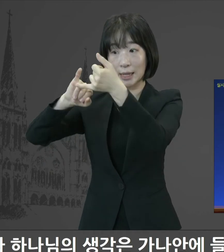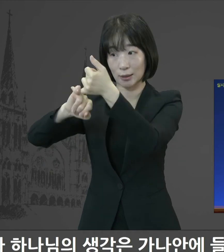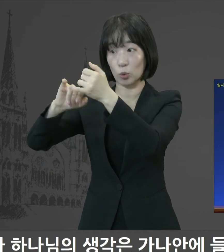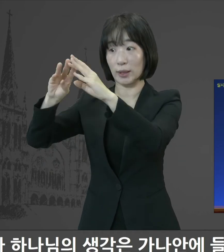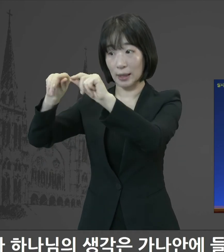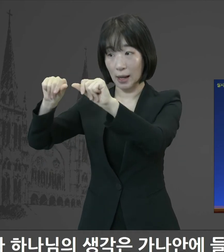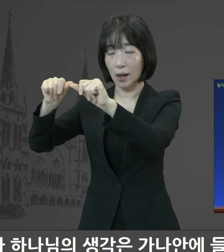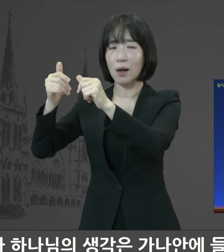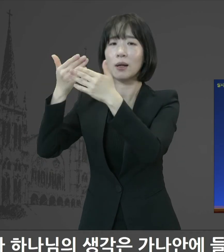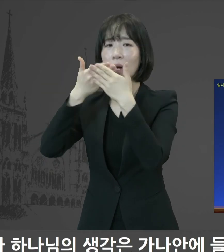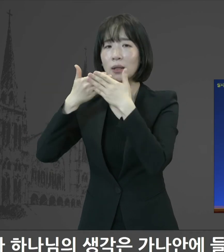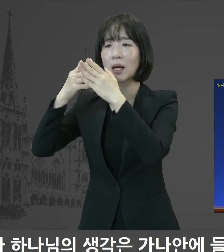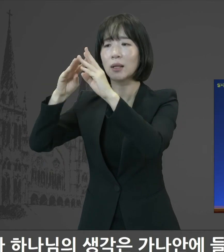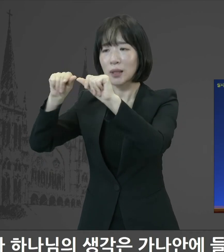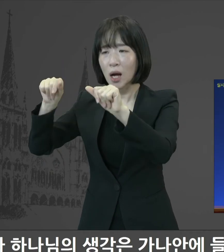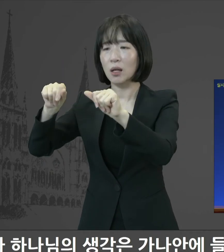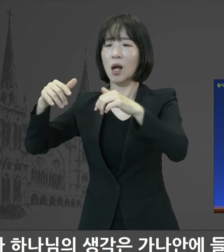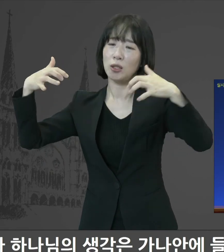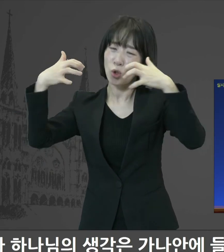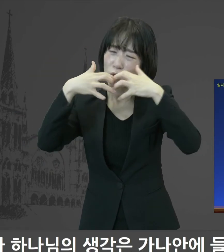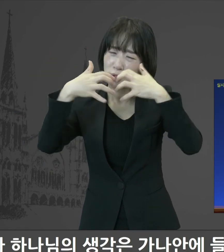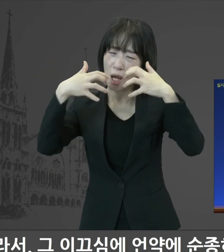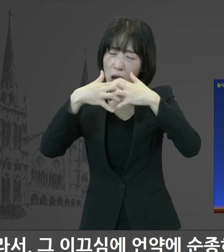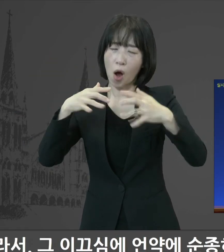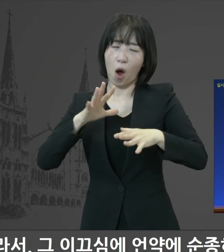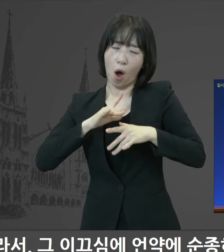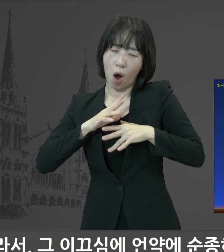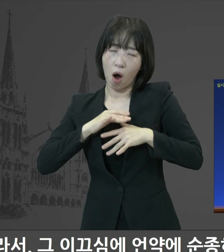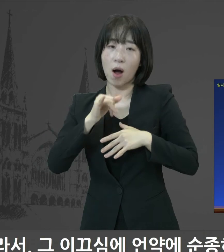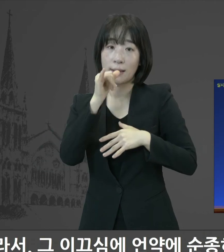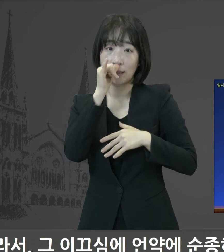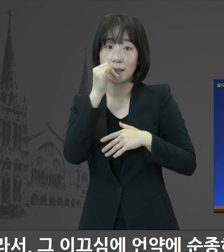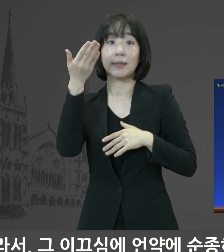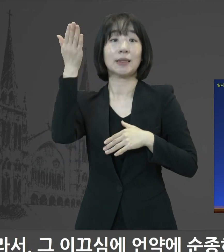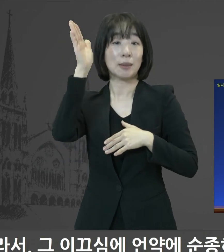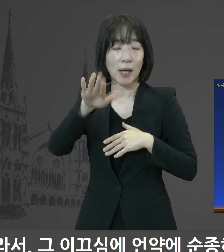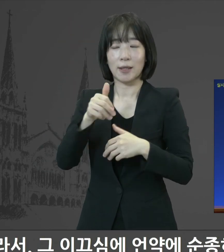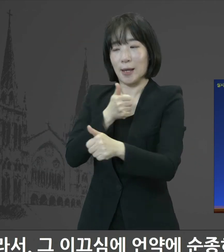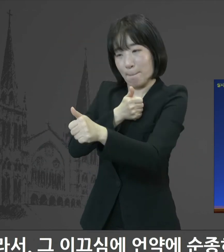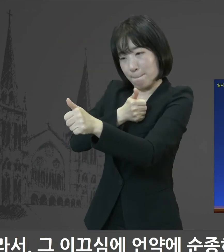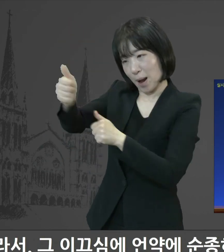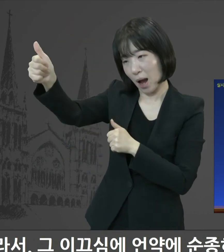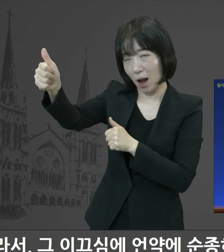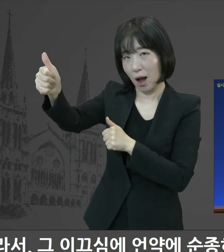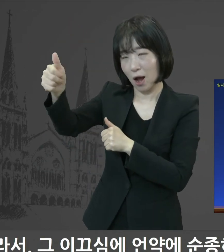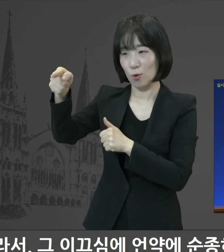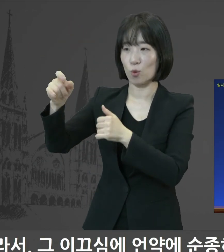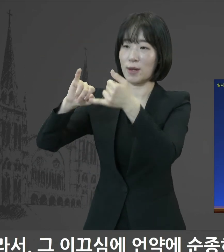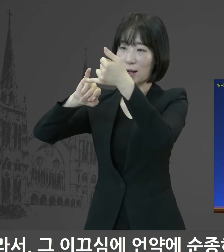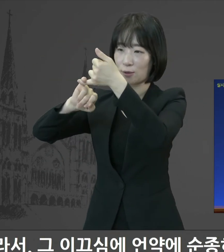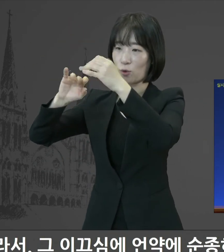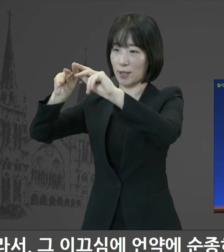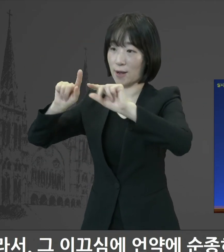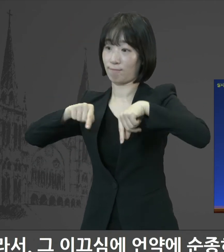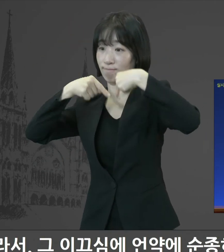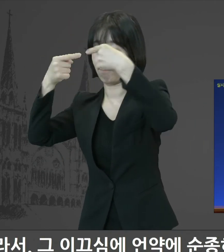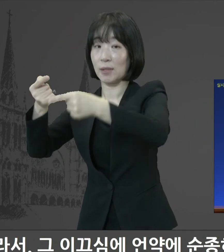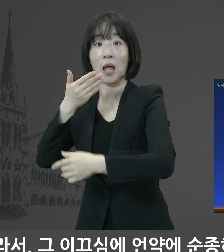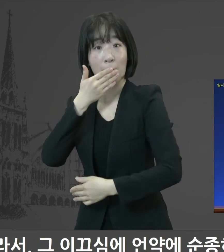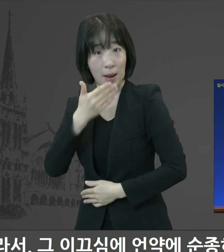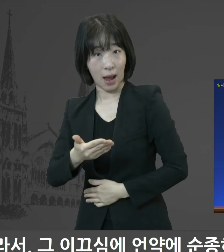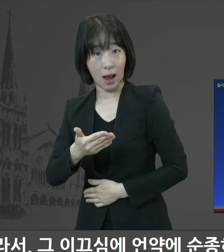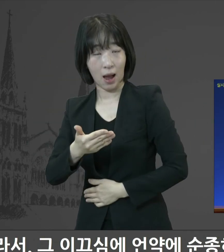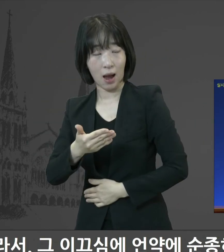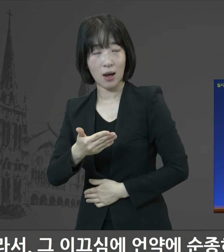비록 칼에 전쟁에 두려움이 있다 할지라도 그것을 이기고 이들을 약속의 땅으로 이끌어 주시겠다는